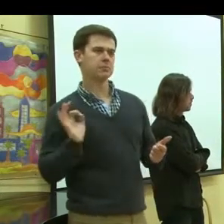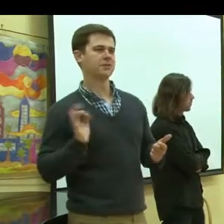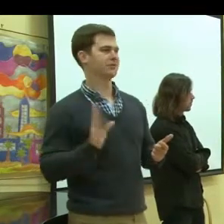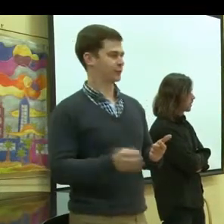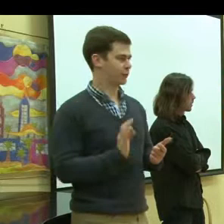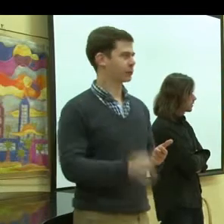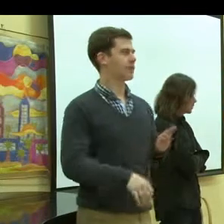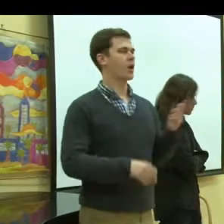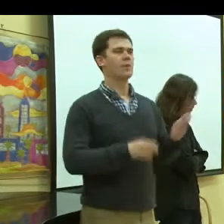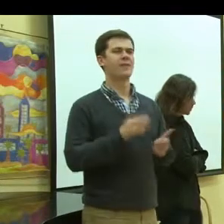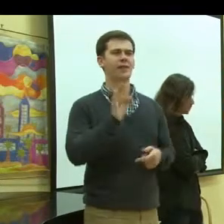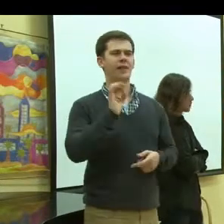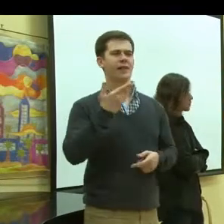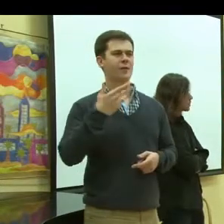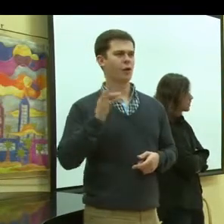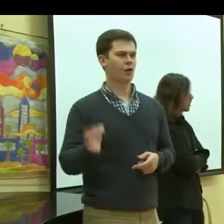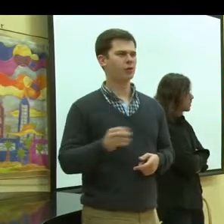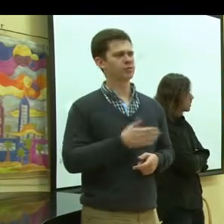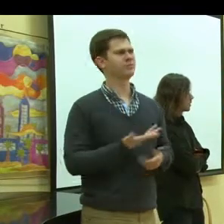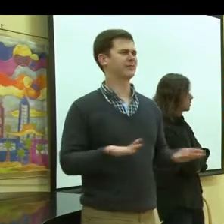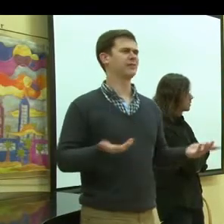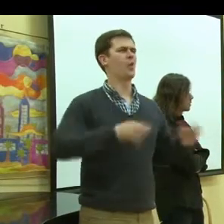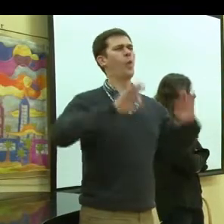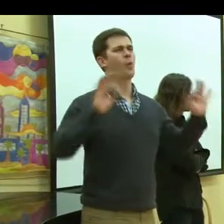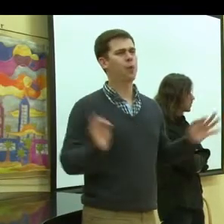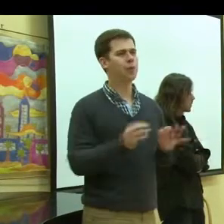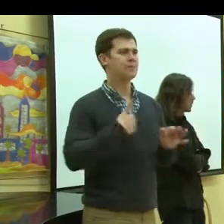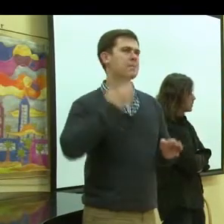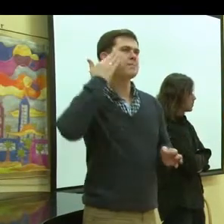ja może trochę mniej na targu, bo to w ogóle cała kultura jest fajna. To jest moje